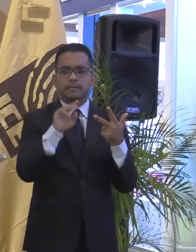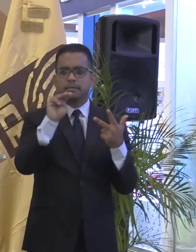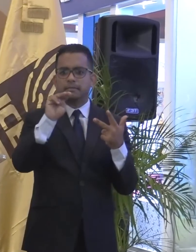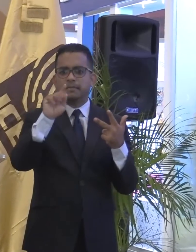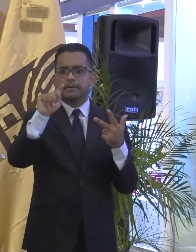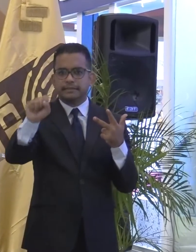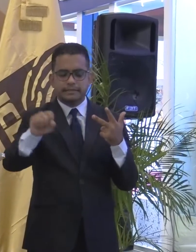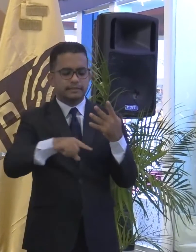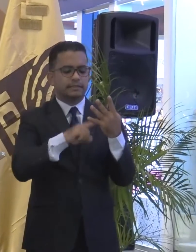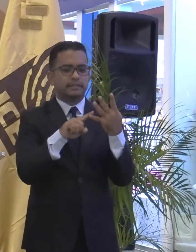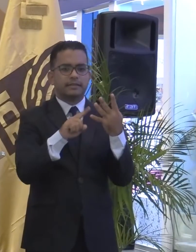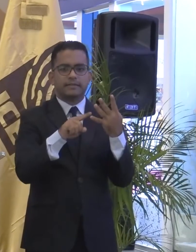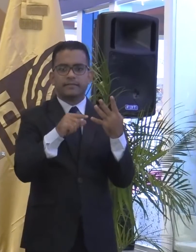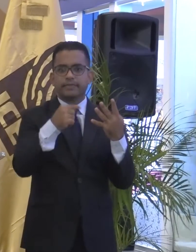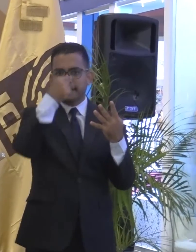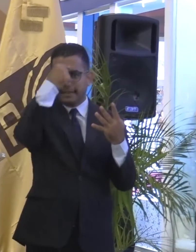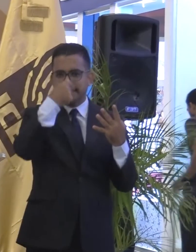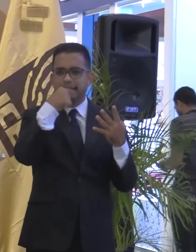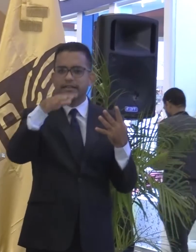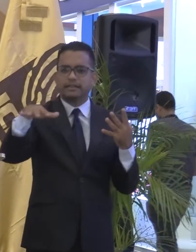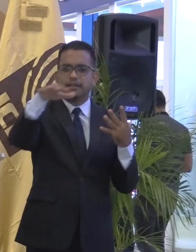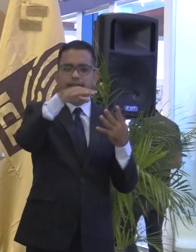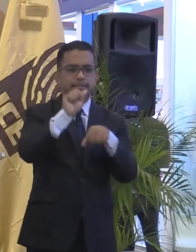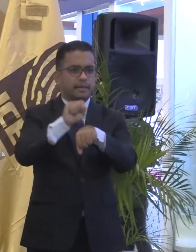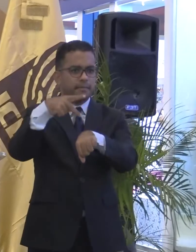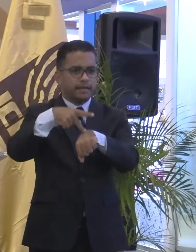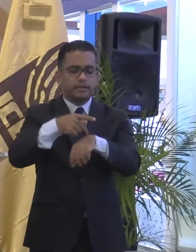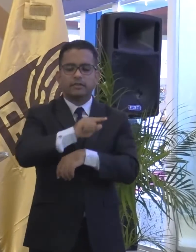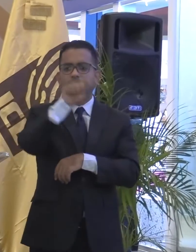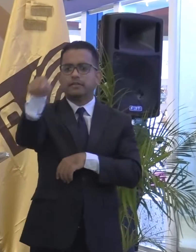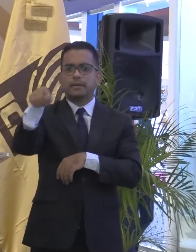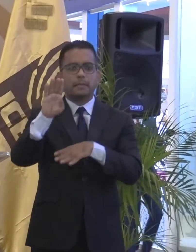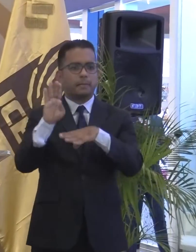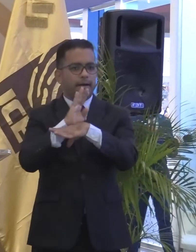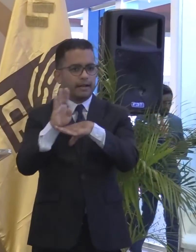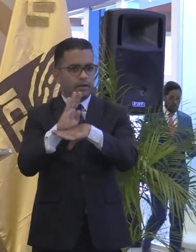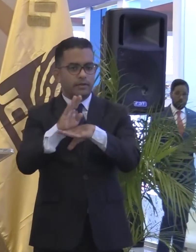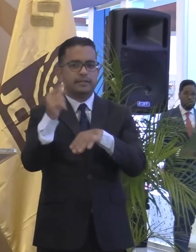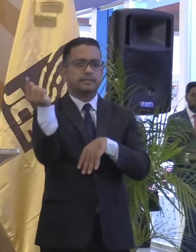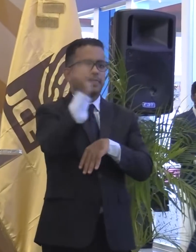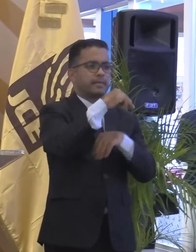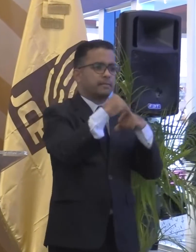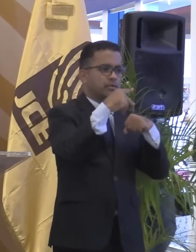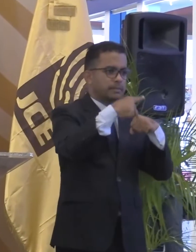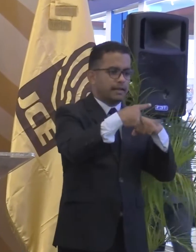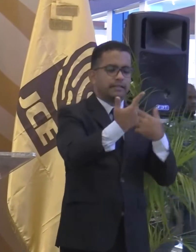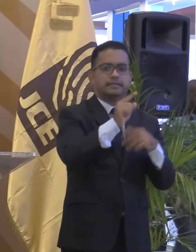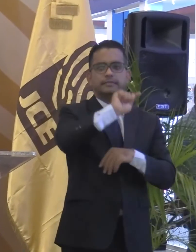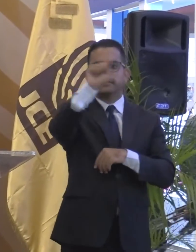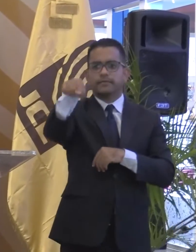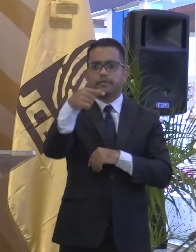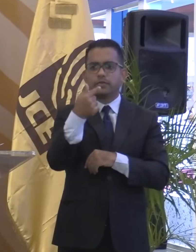quisqueya y consuela provincia san pedro de macorís la ciénaga provincia barahona peralvillo monte plata y las guáranas